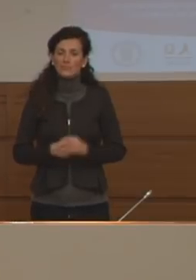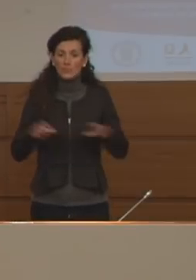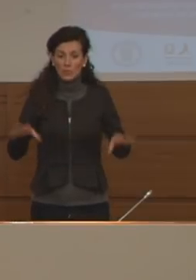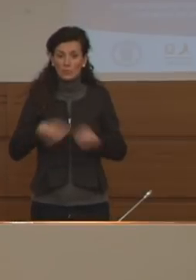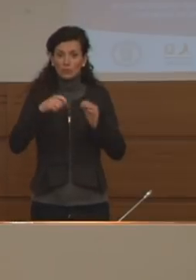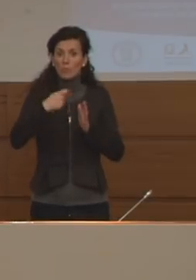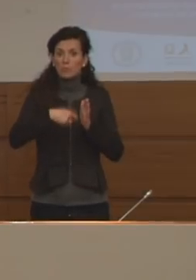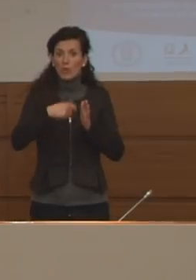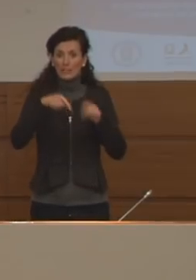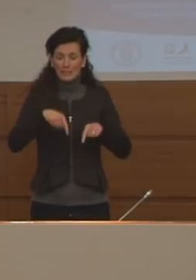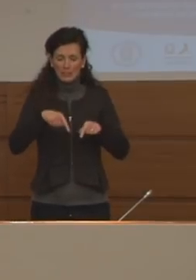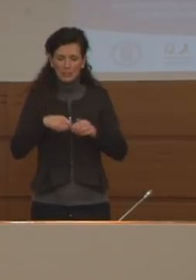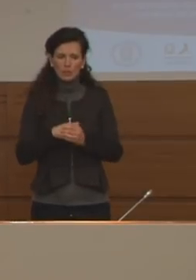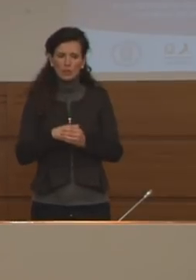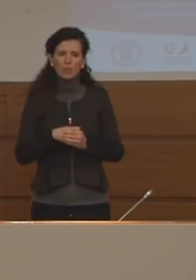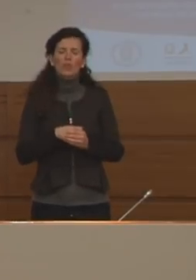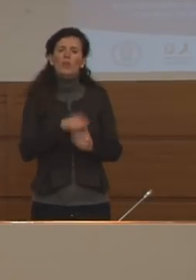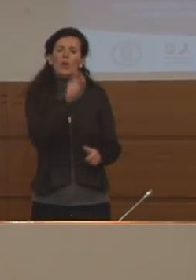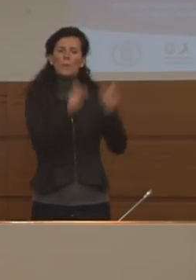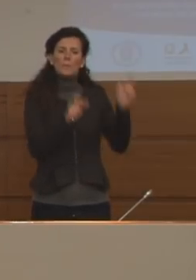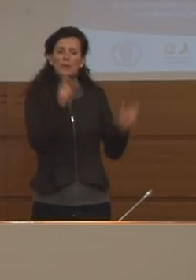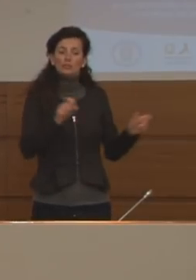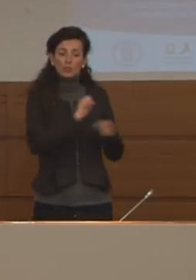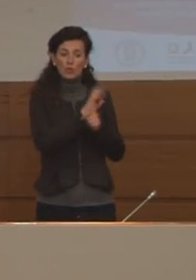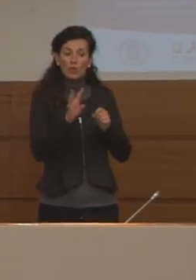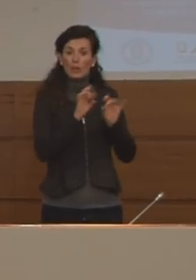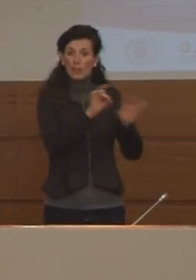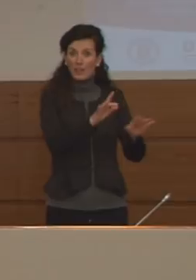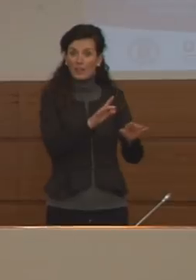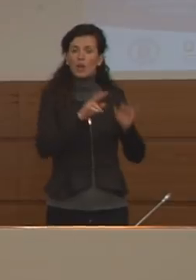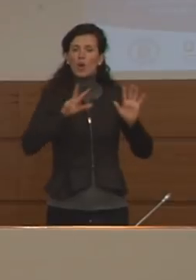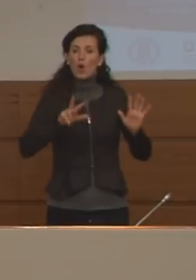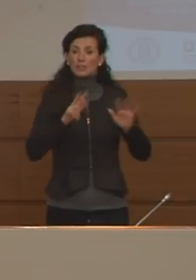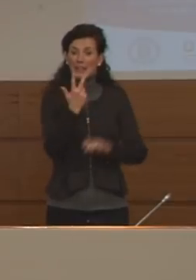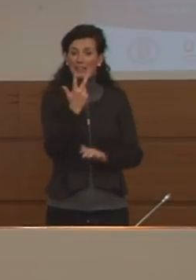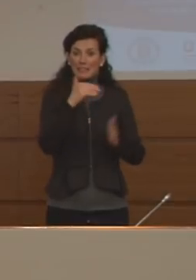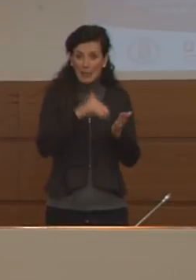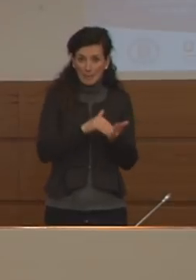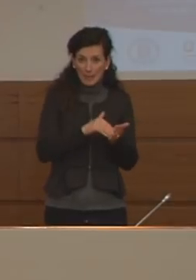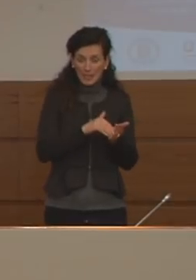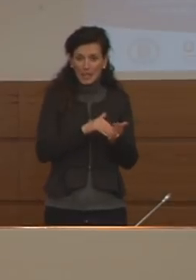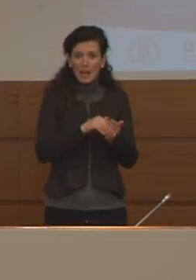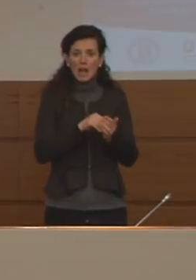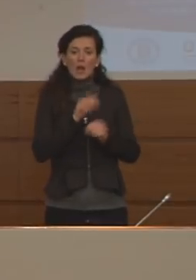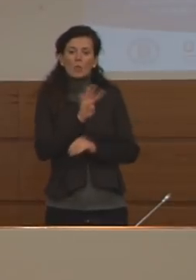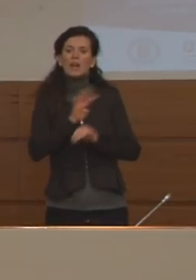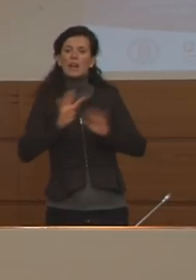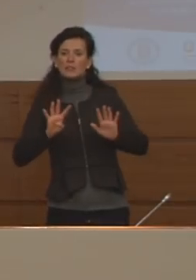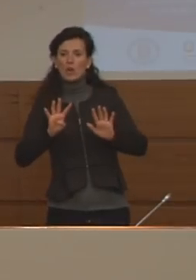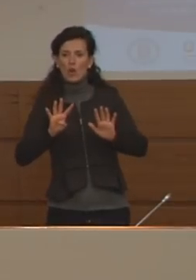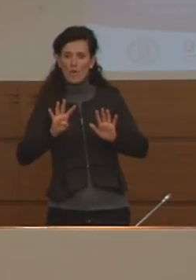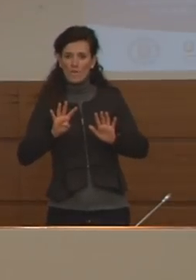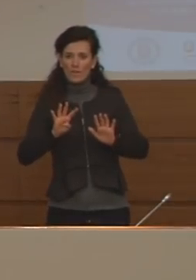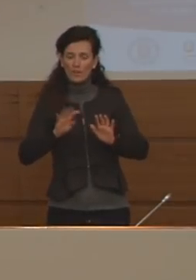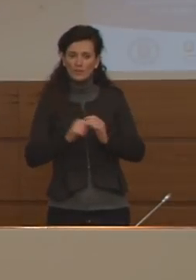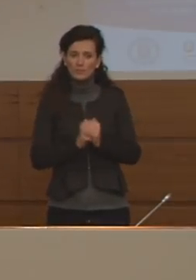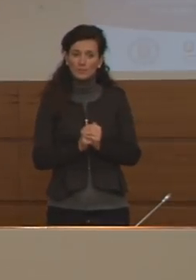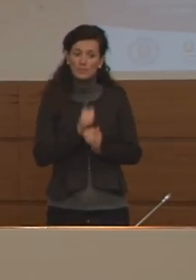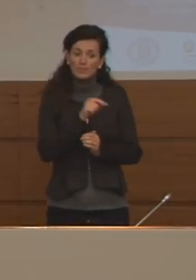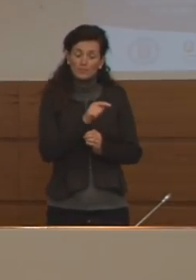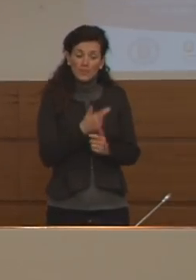da oggi il totale delle persone attualmente positive di 83mila 0 49 con un